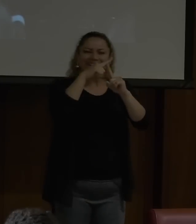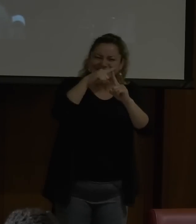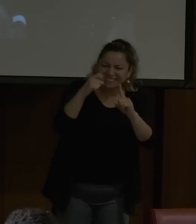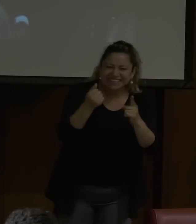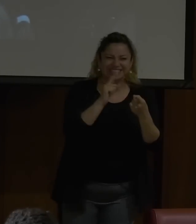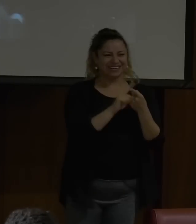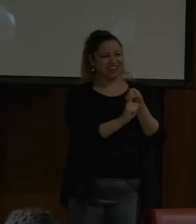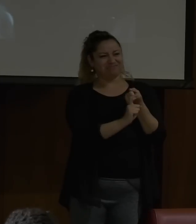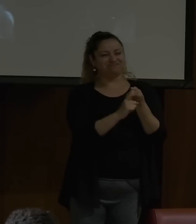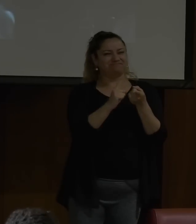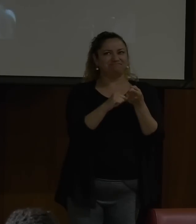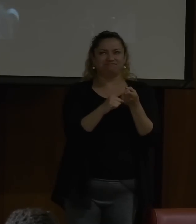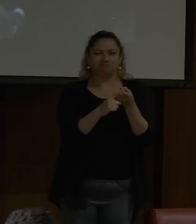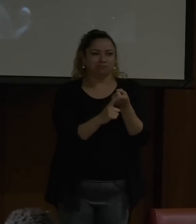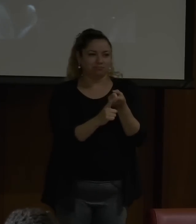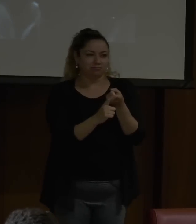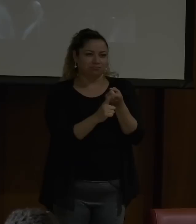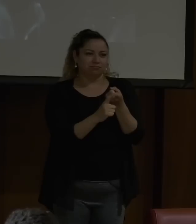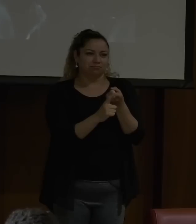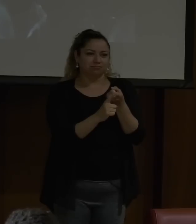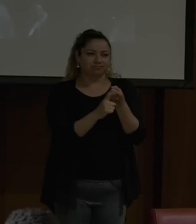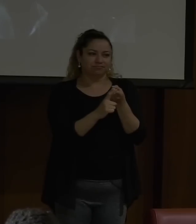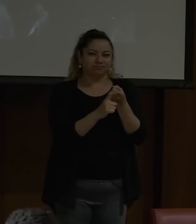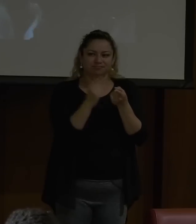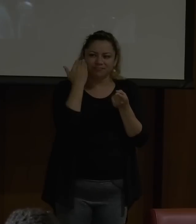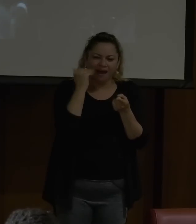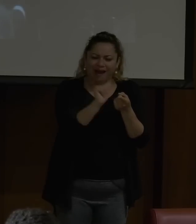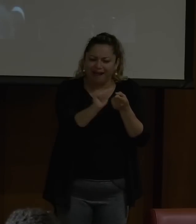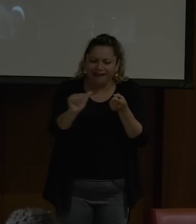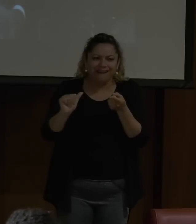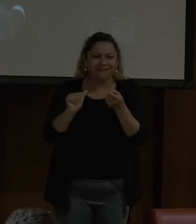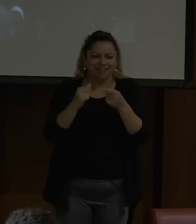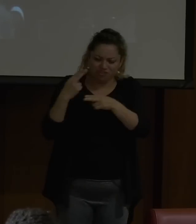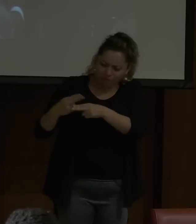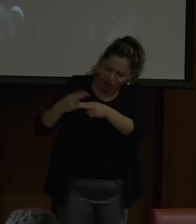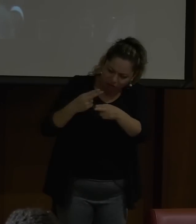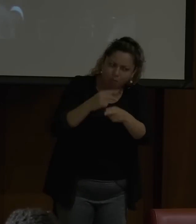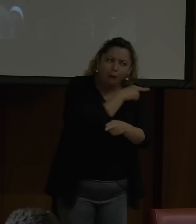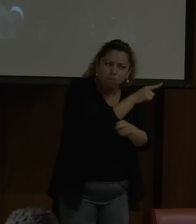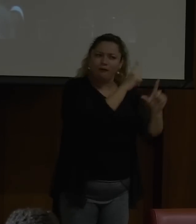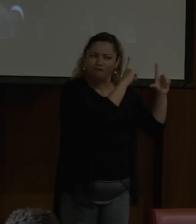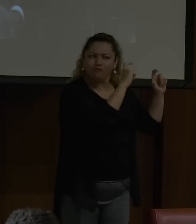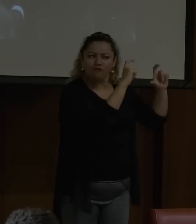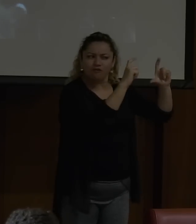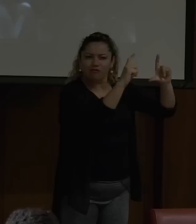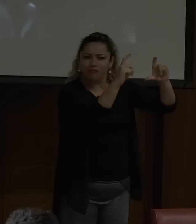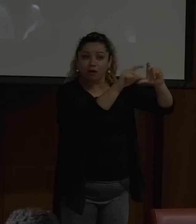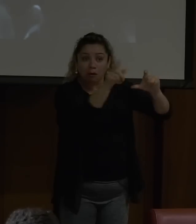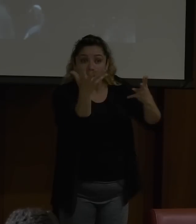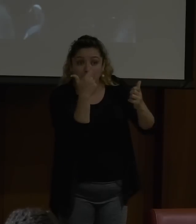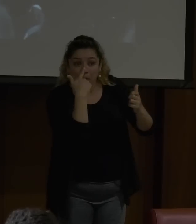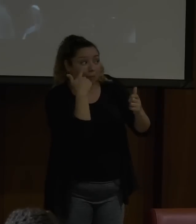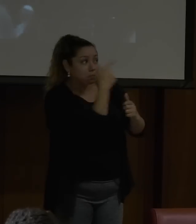hay fotos de, bueno, no voy a hablar aquí de Ana Rosado, y yo voy por la mitad, pero si las quieren ver,